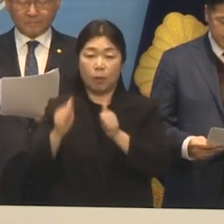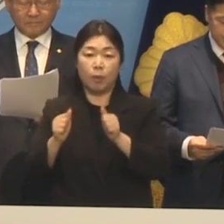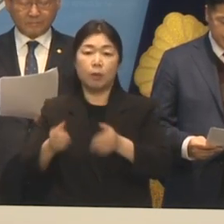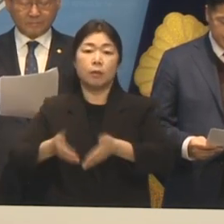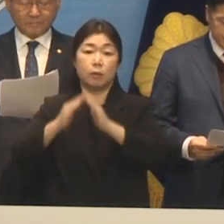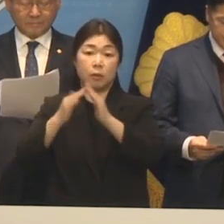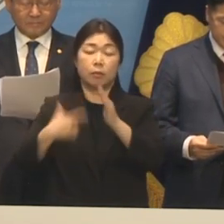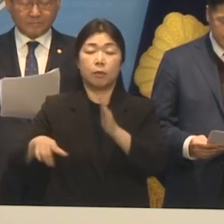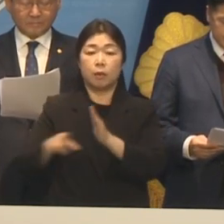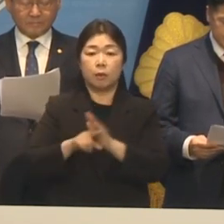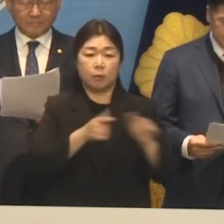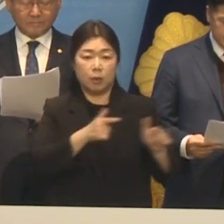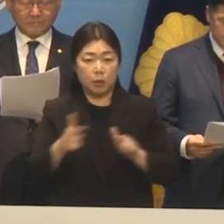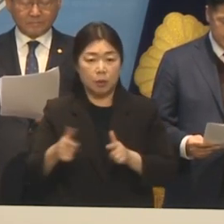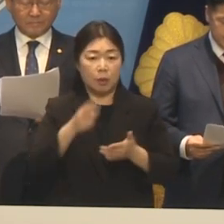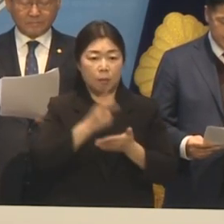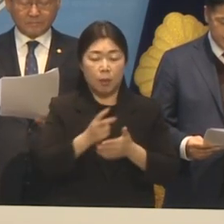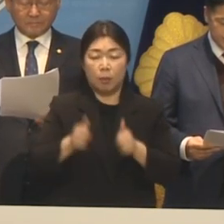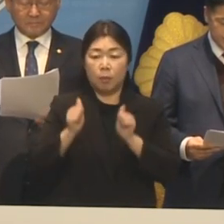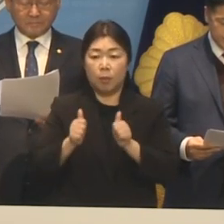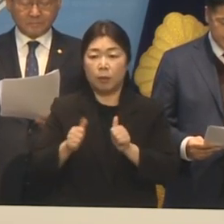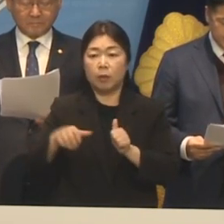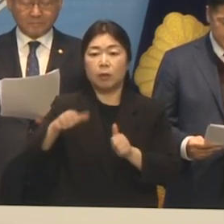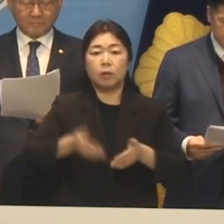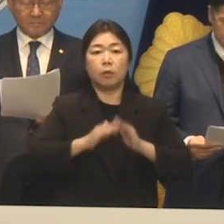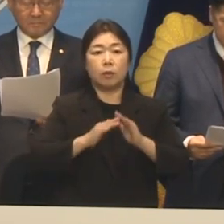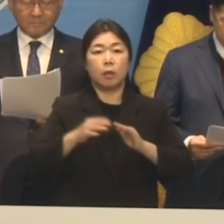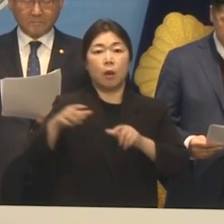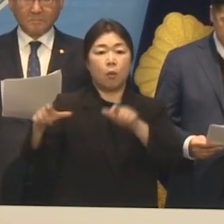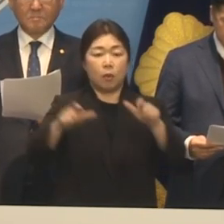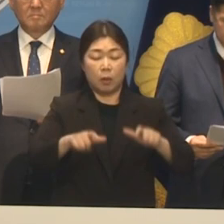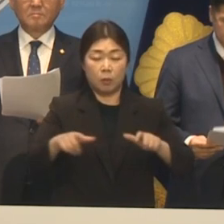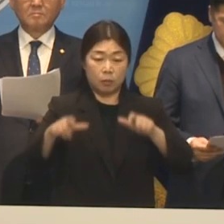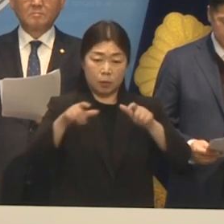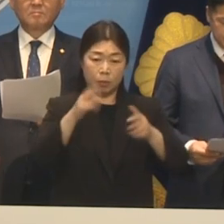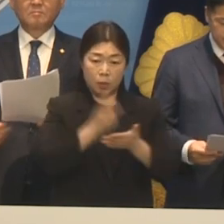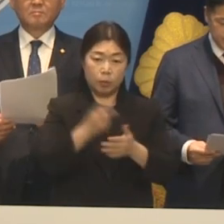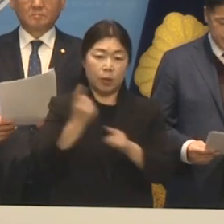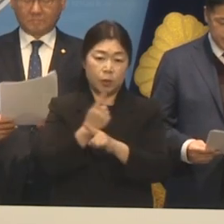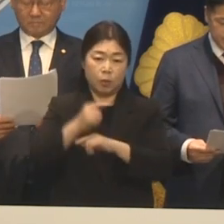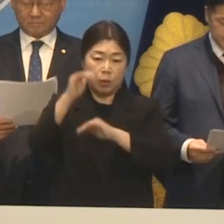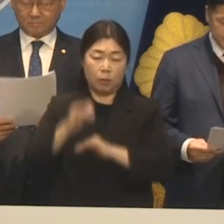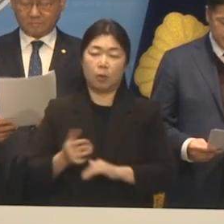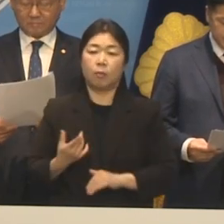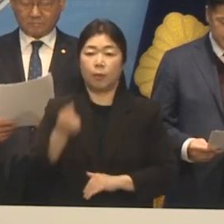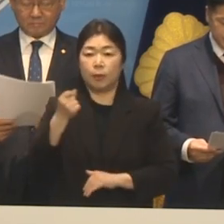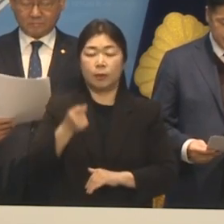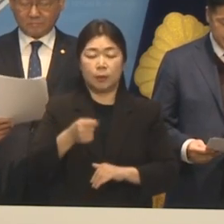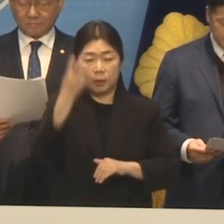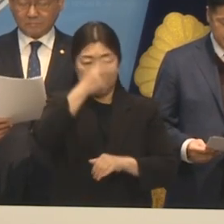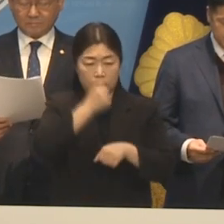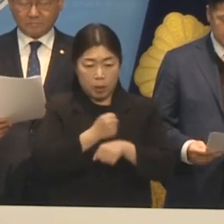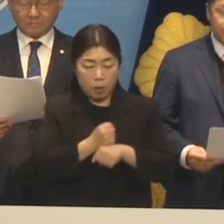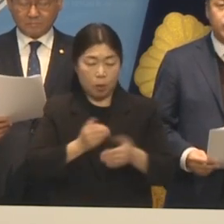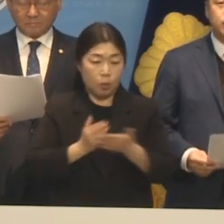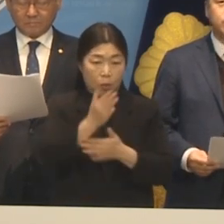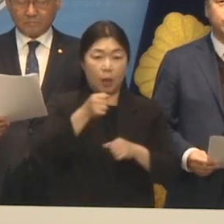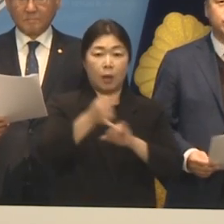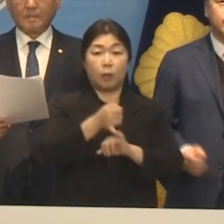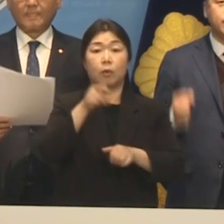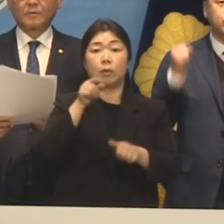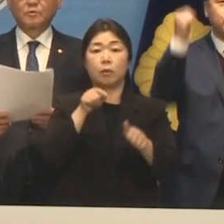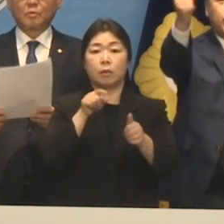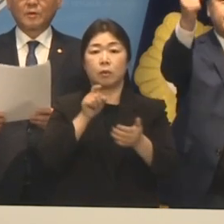설치를 위한 각급 법원의 설치 및 관할 구역에 관한 법률 개정안을 조속히 심사 통과시킬 것을